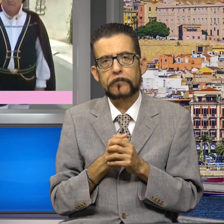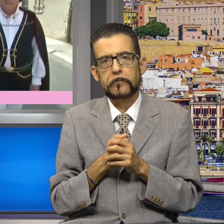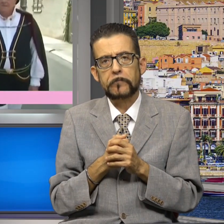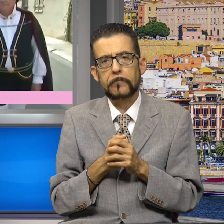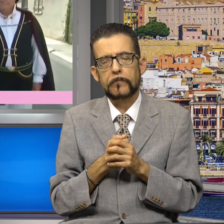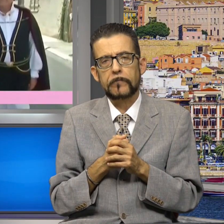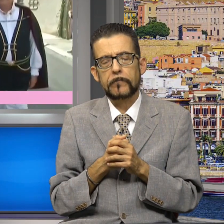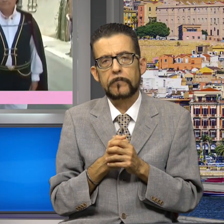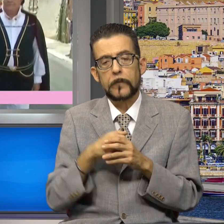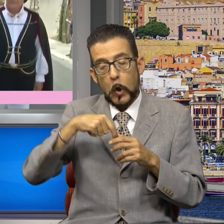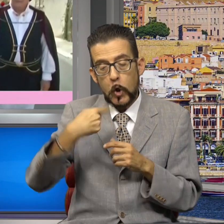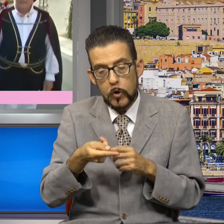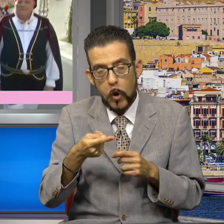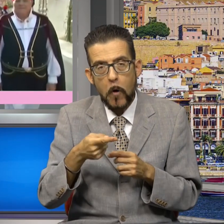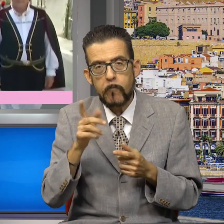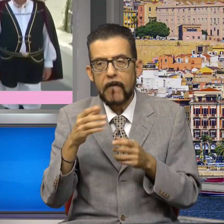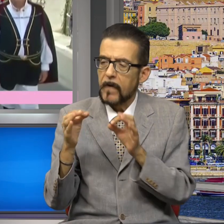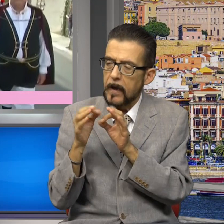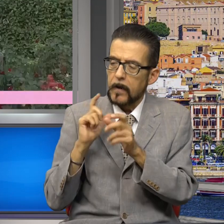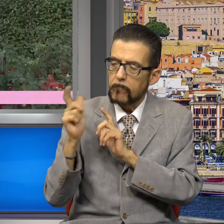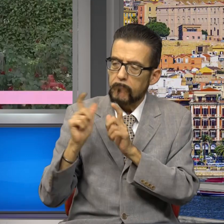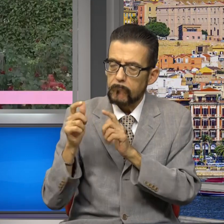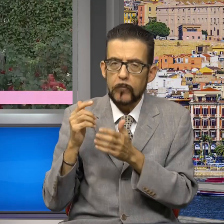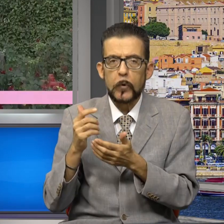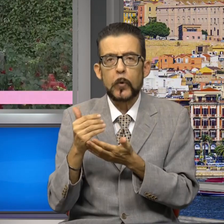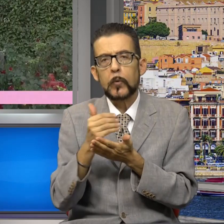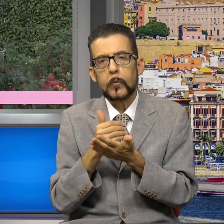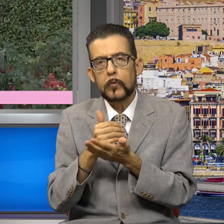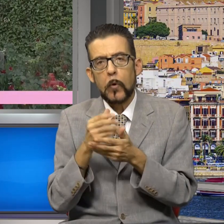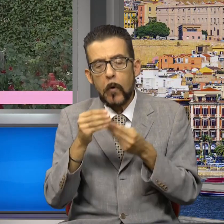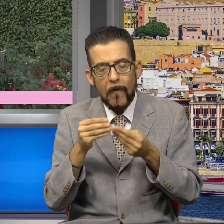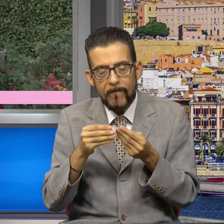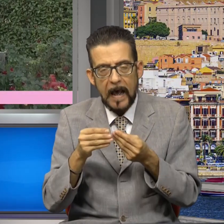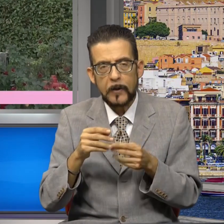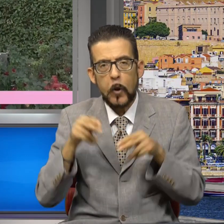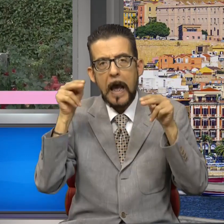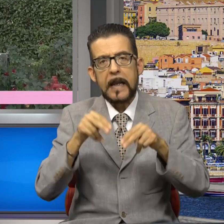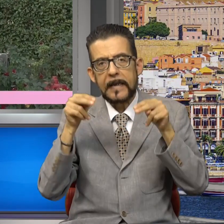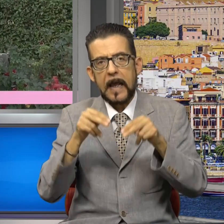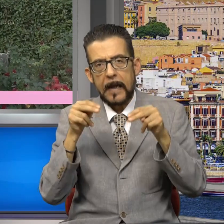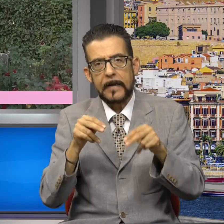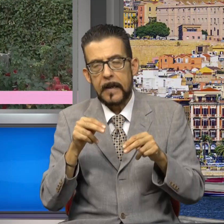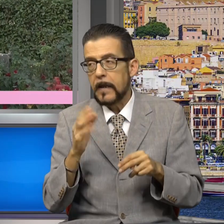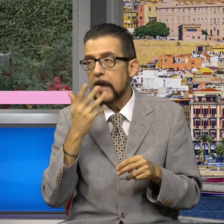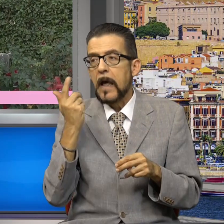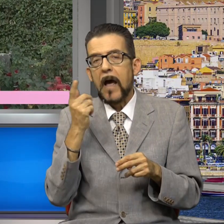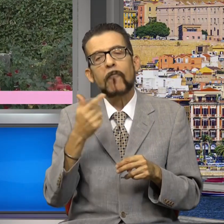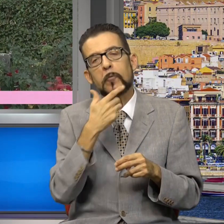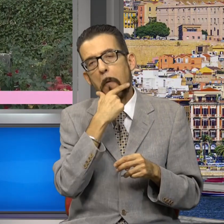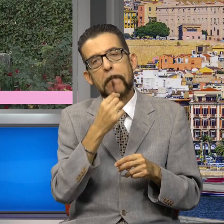E quindi dopo aver relazionato il tutto di quello che si è fatto in tutti questi anni, abbiamo avuto la